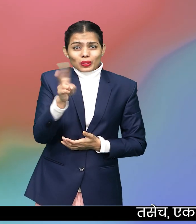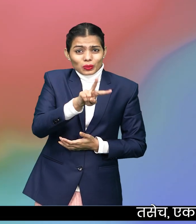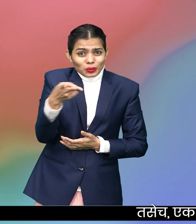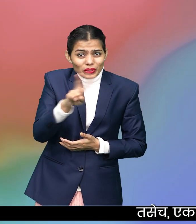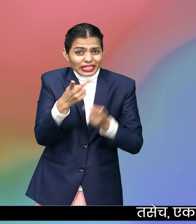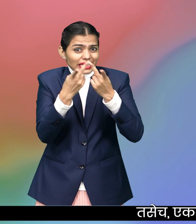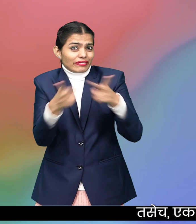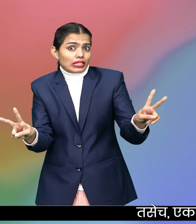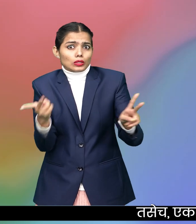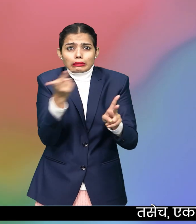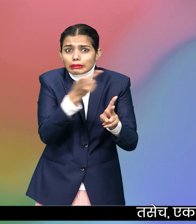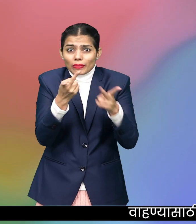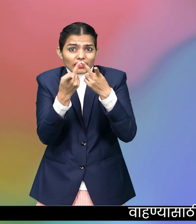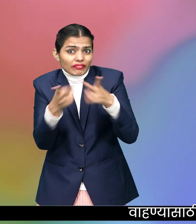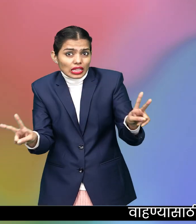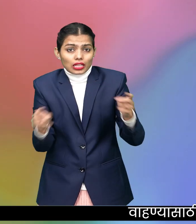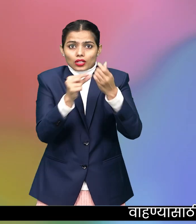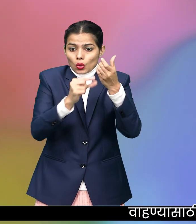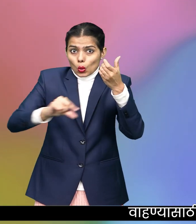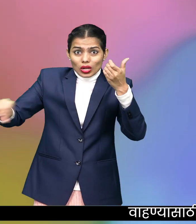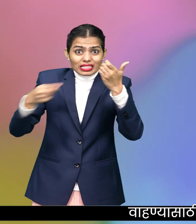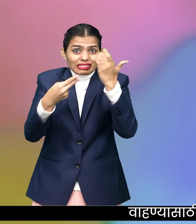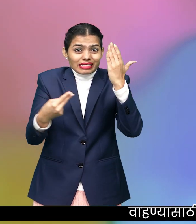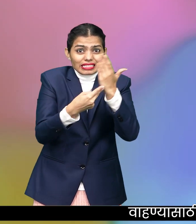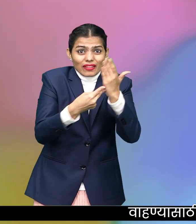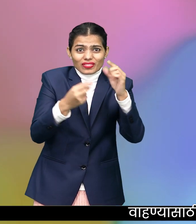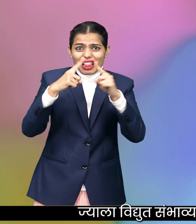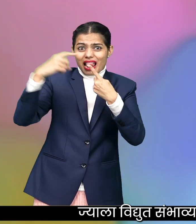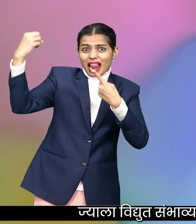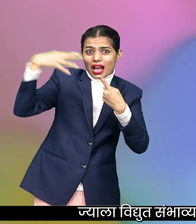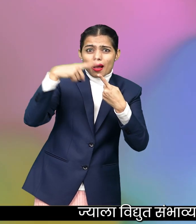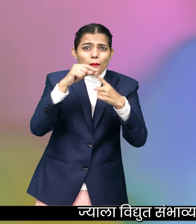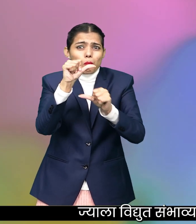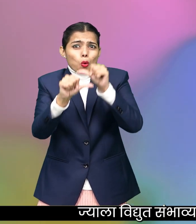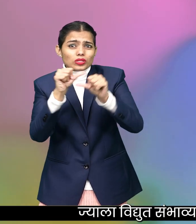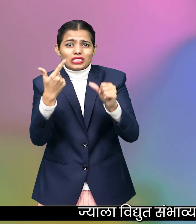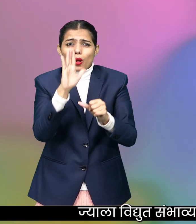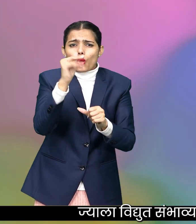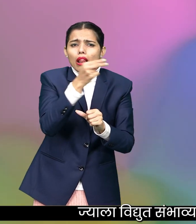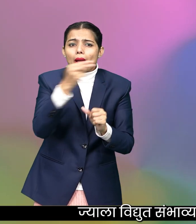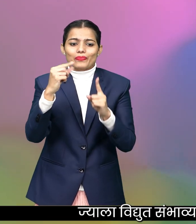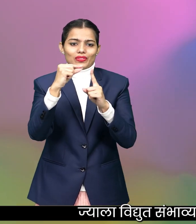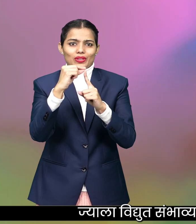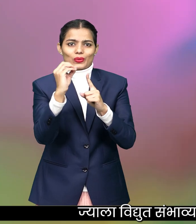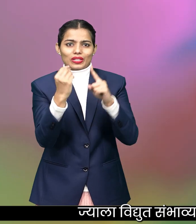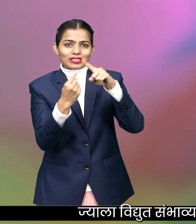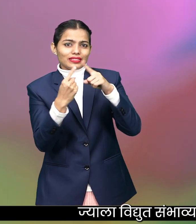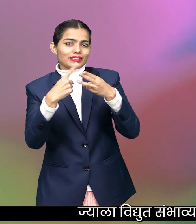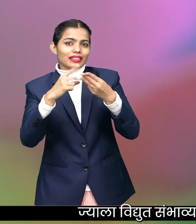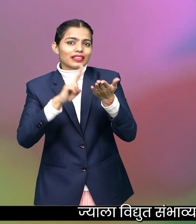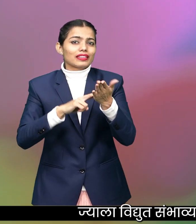तसेच एका चालकात विद्युत आवेश वाहण्यासाठी विद्युत दाबातील फरक, ज्याला विद्युत संभाव्य फरक म्हणतात, आवश्यक